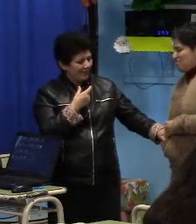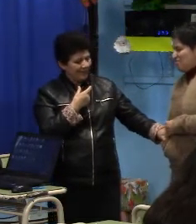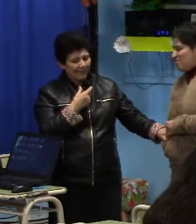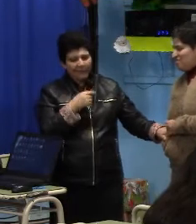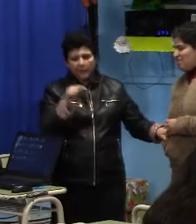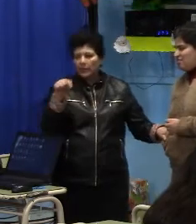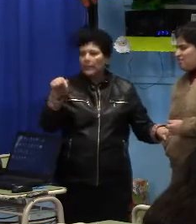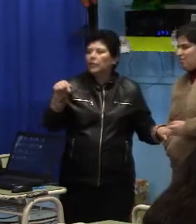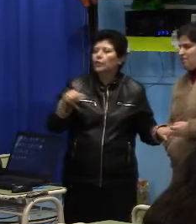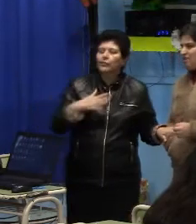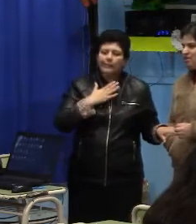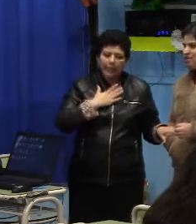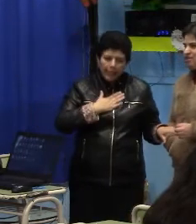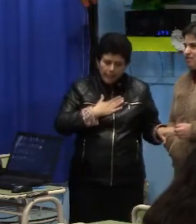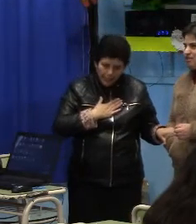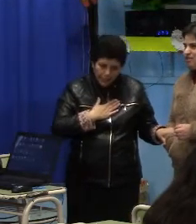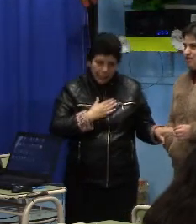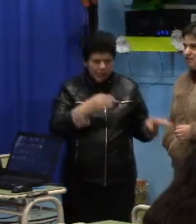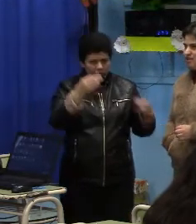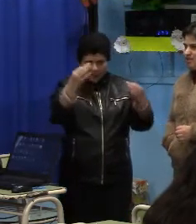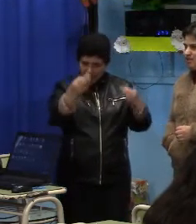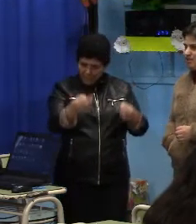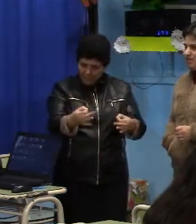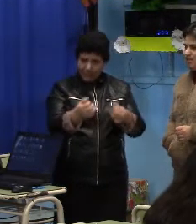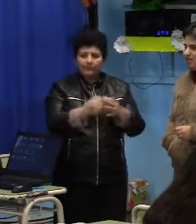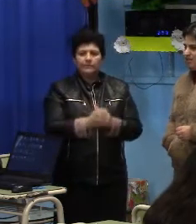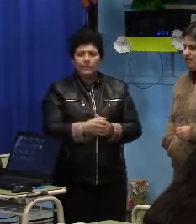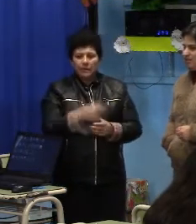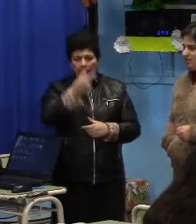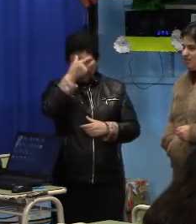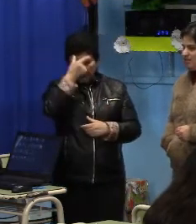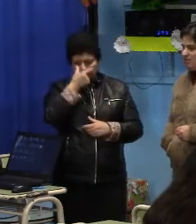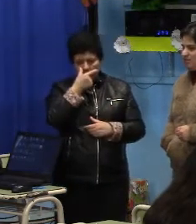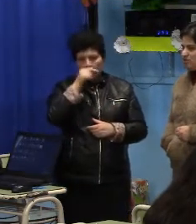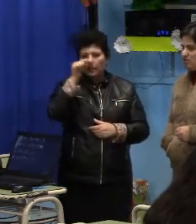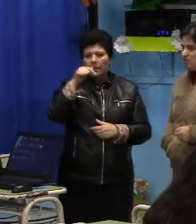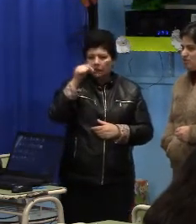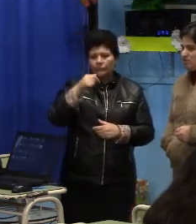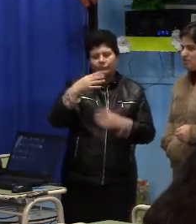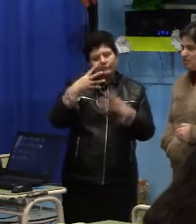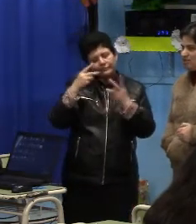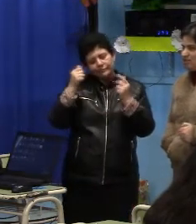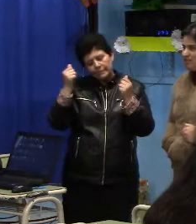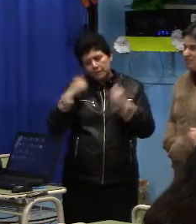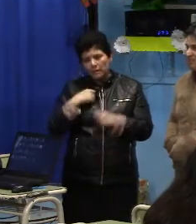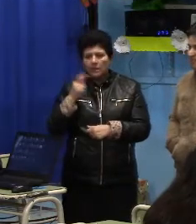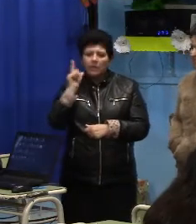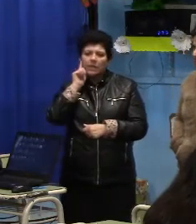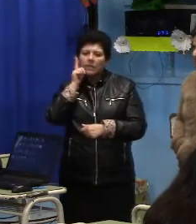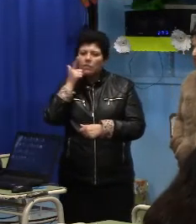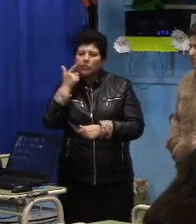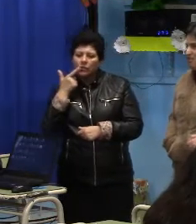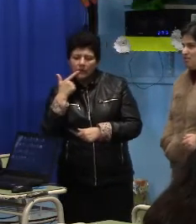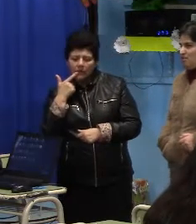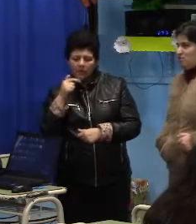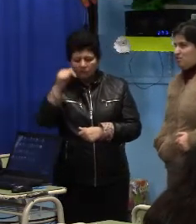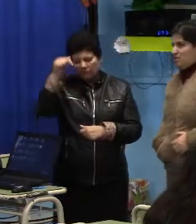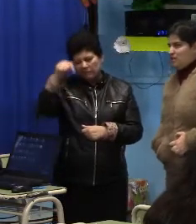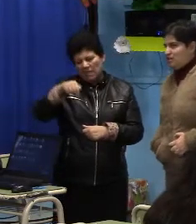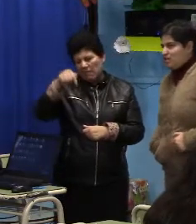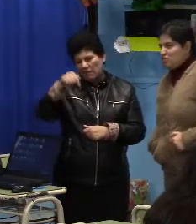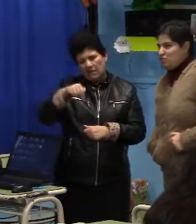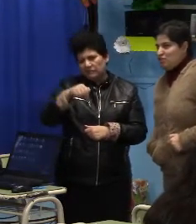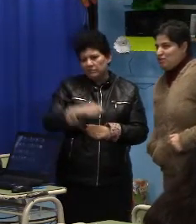Que esto es temporal. La ceguera, la sordera, no